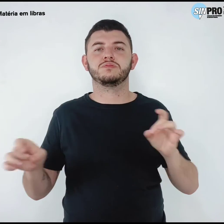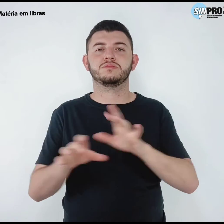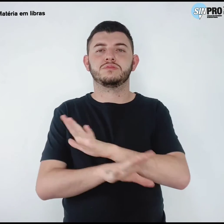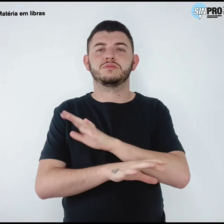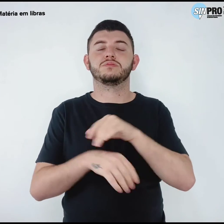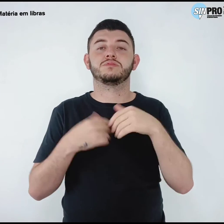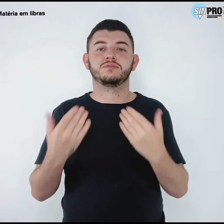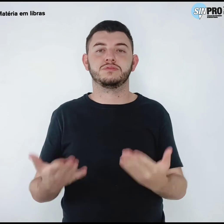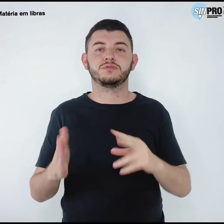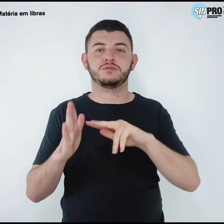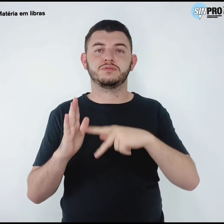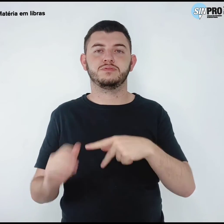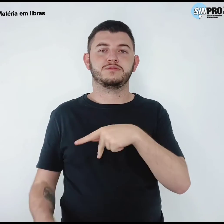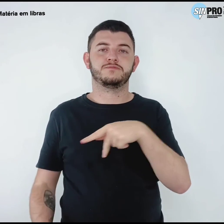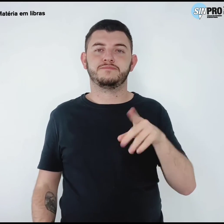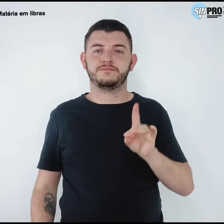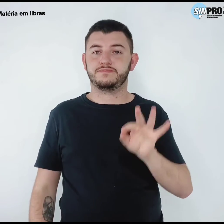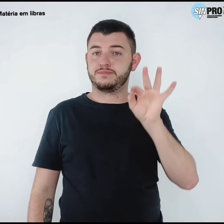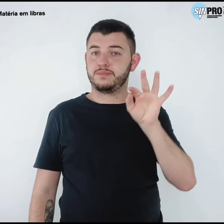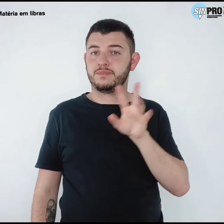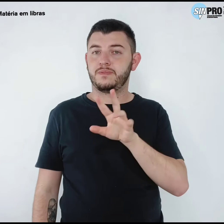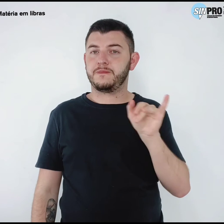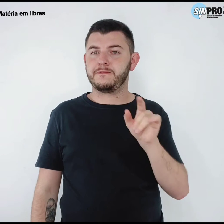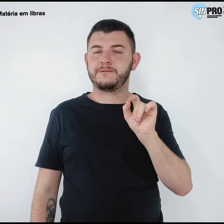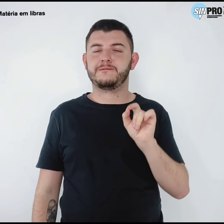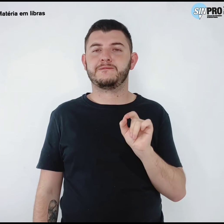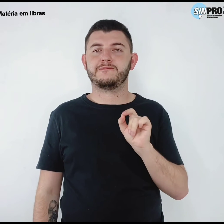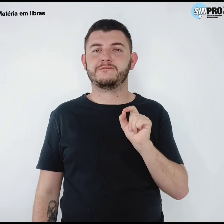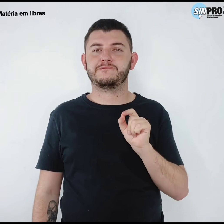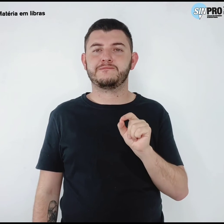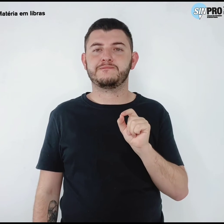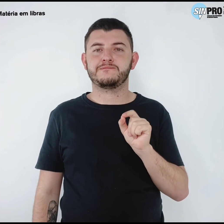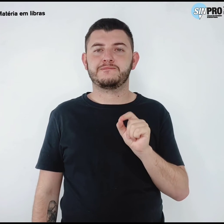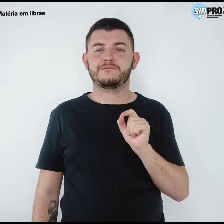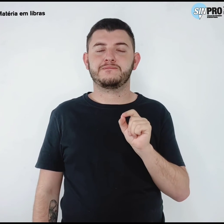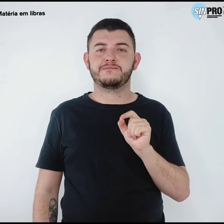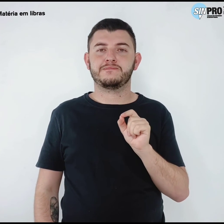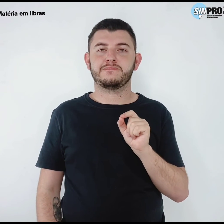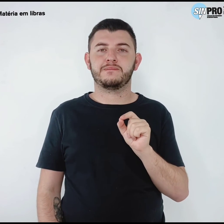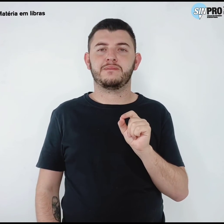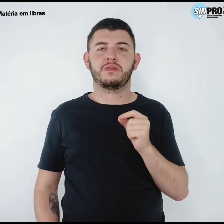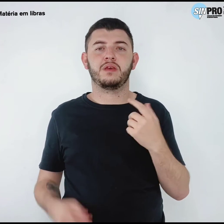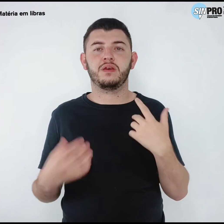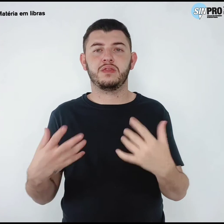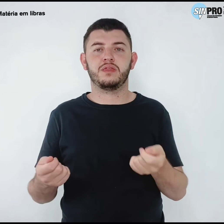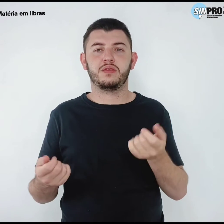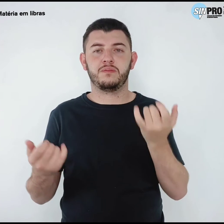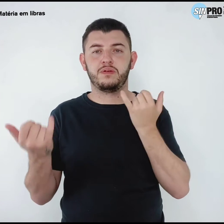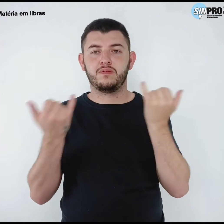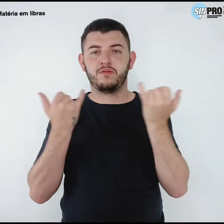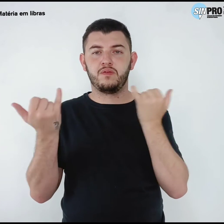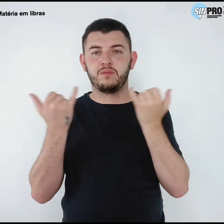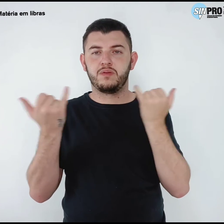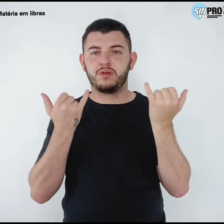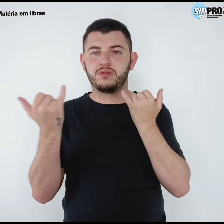informações, o SimproDF automaticamente receberá as informações do